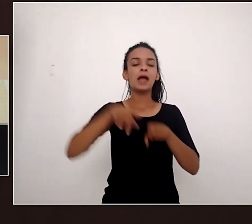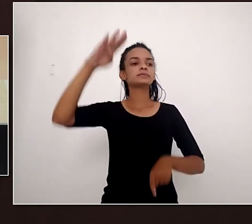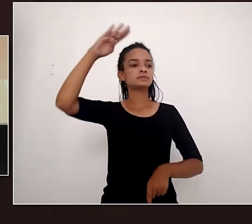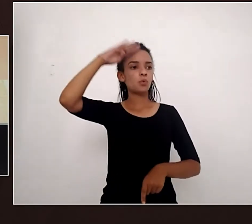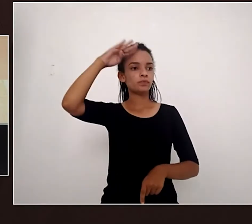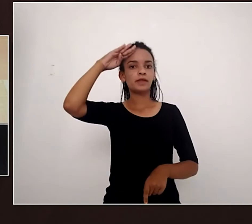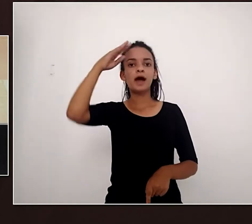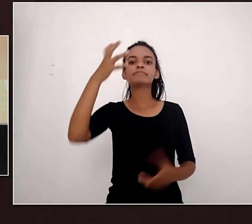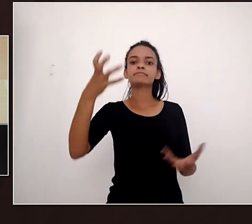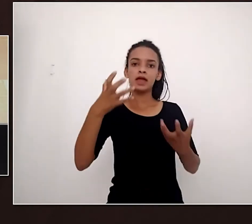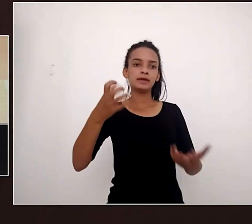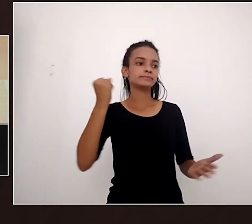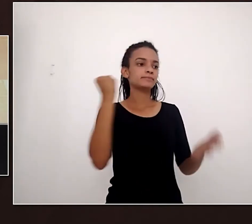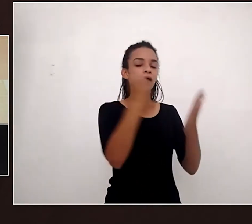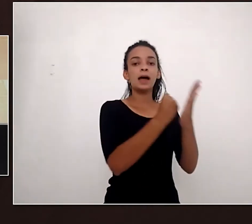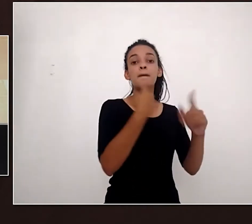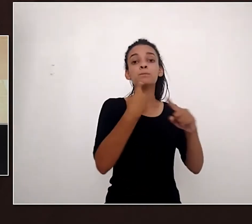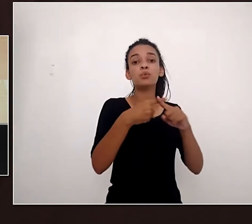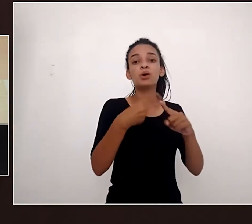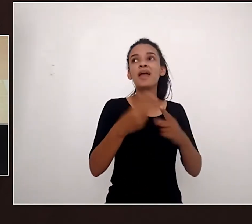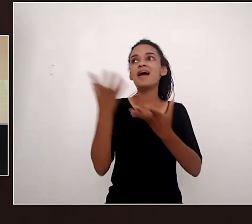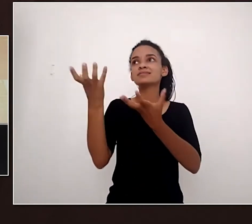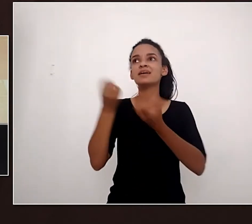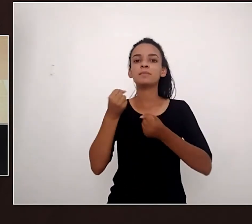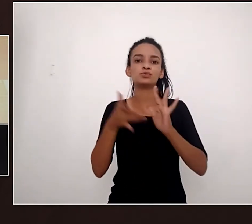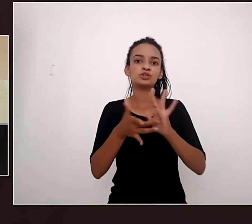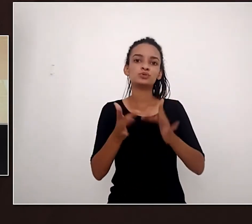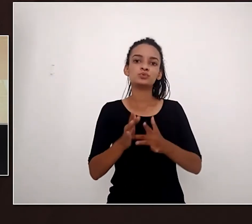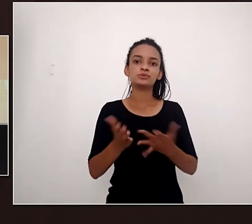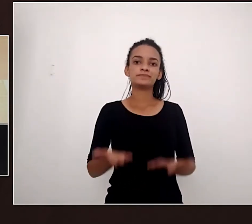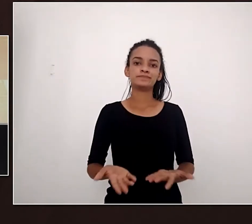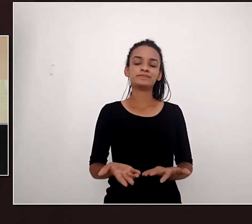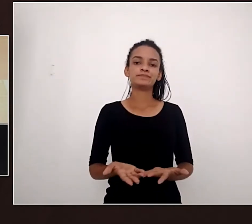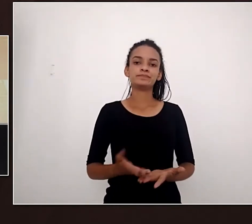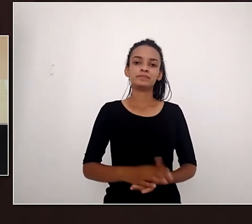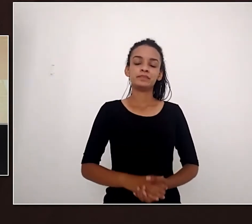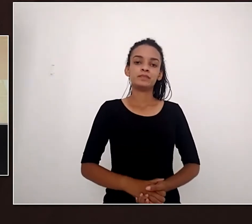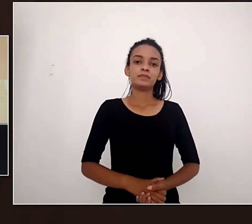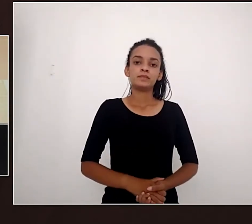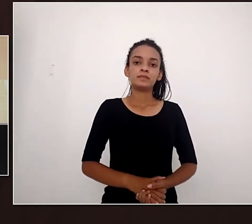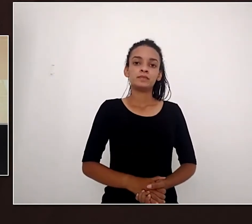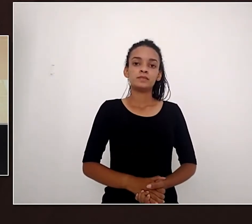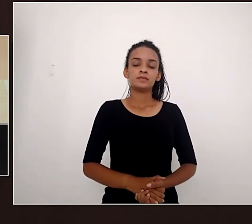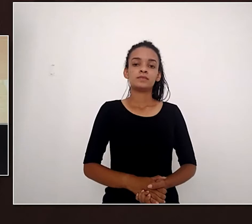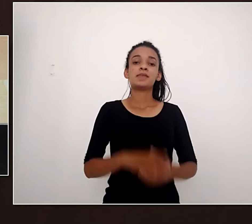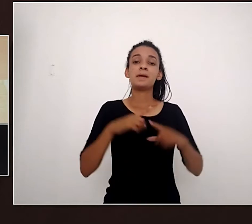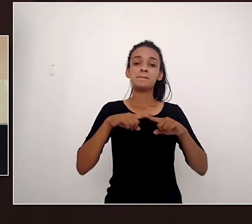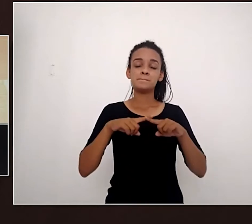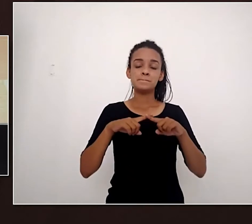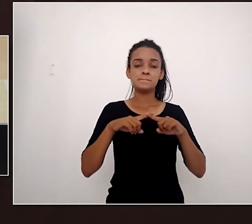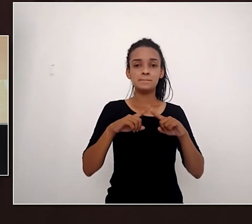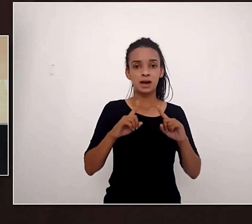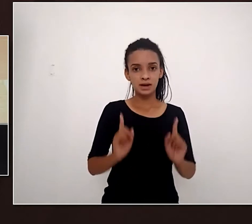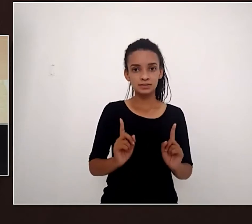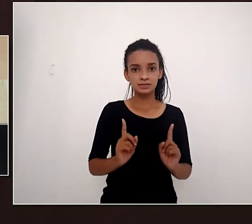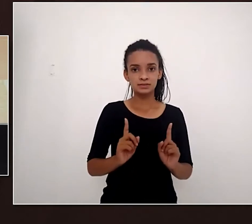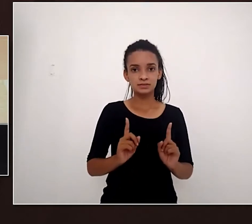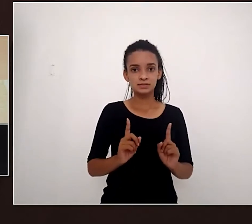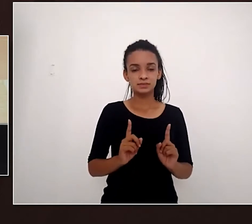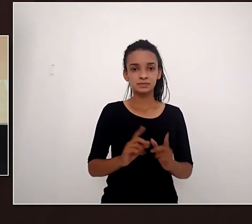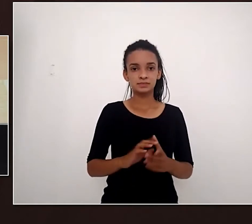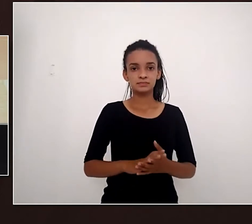e gozavam do favor imperial. Mas quando, por acaso, né, acho que uma criança, por